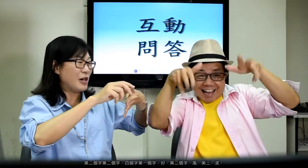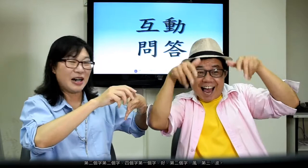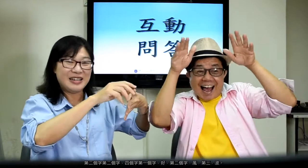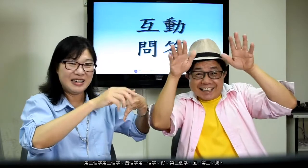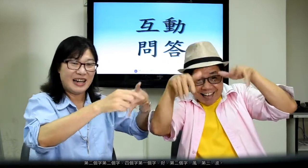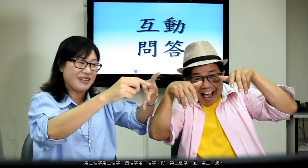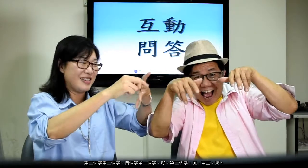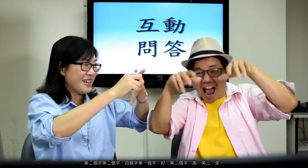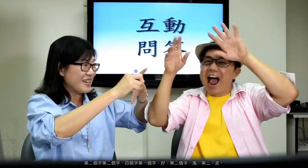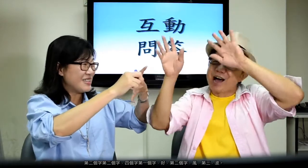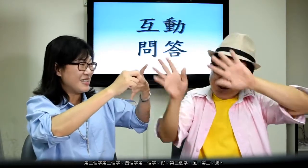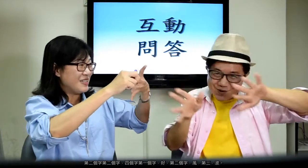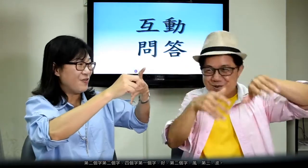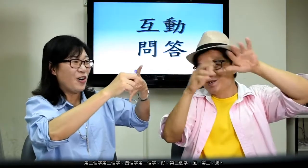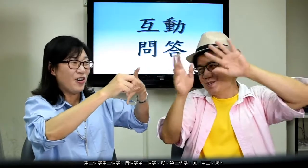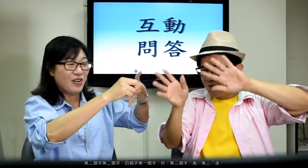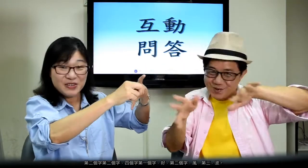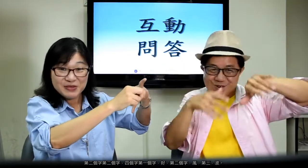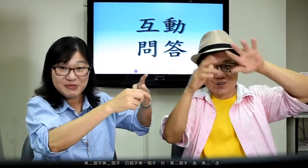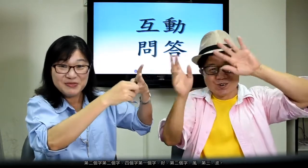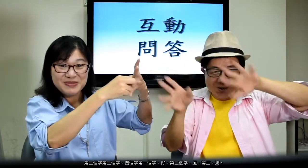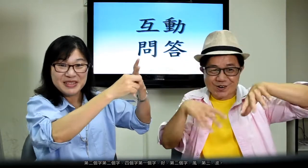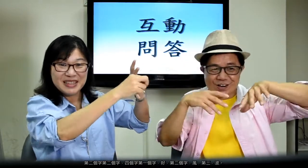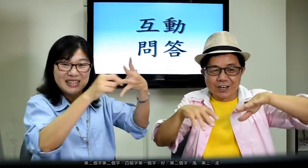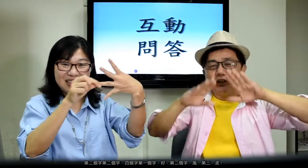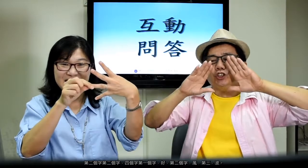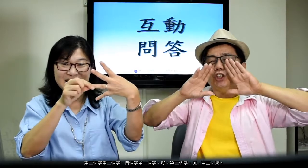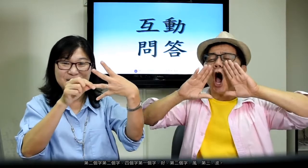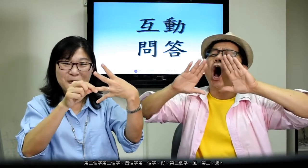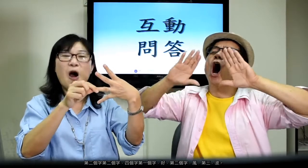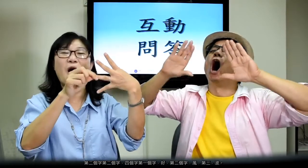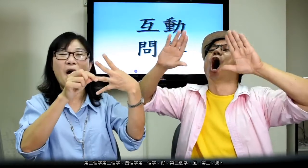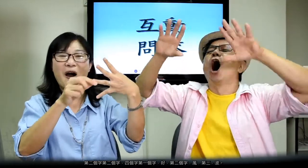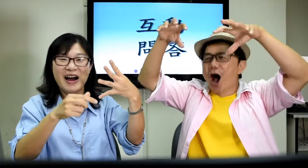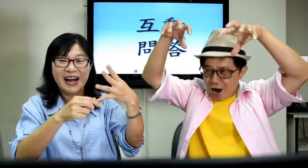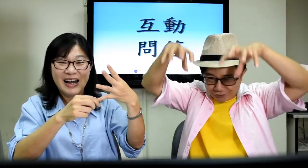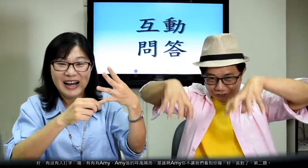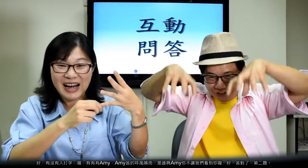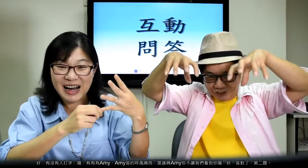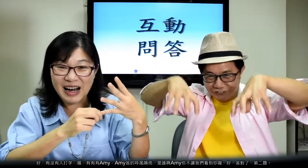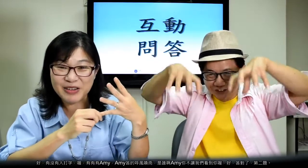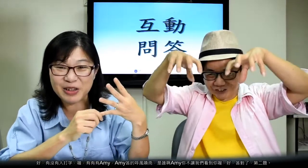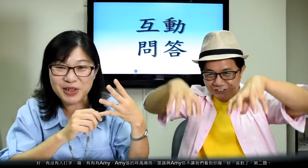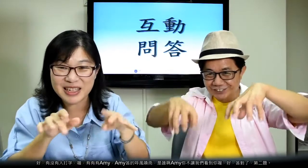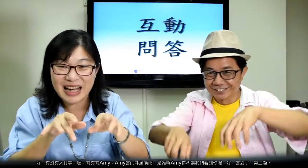好，哎，好，第二个字，风；第三，哦，好，有没有人打